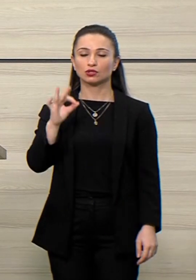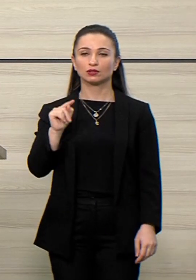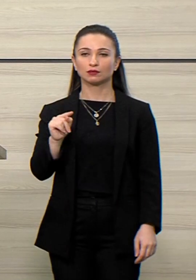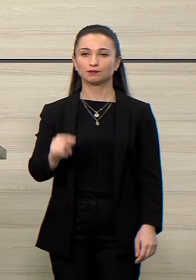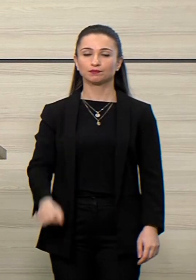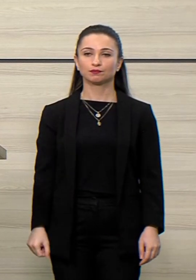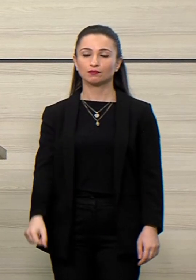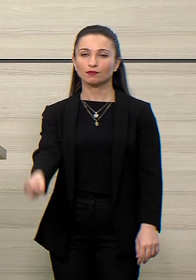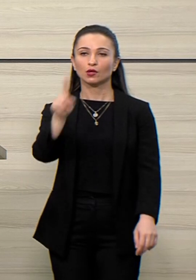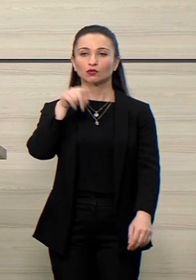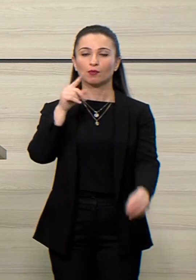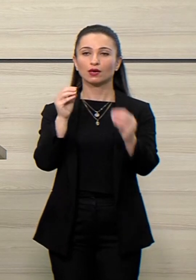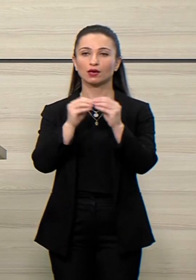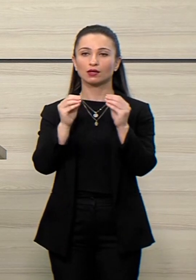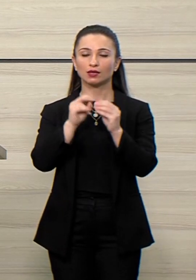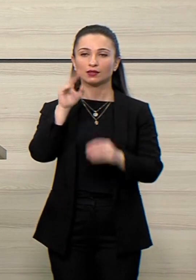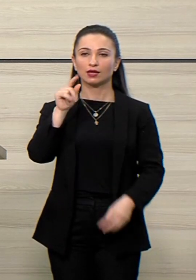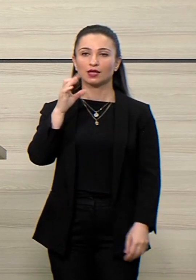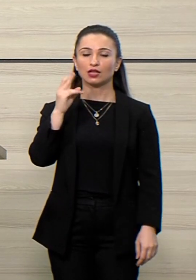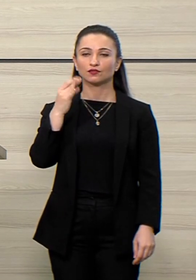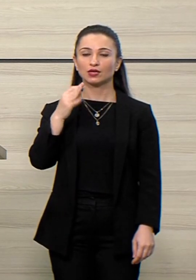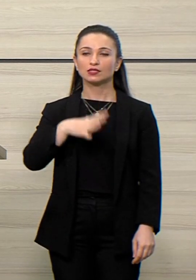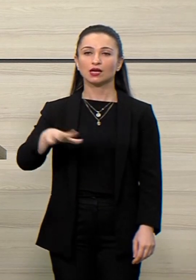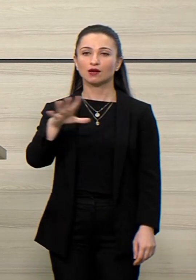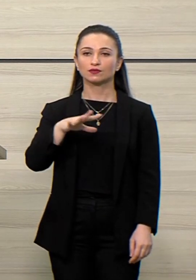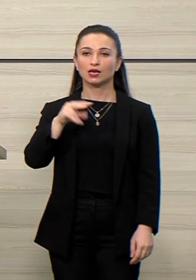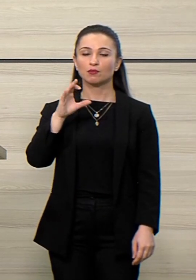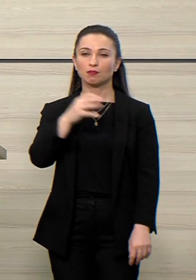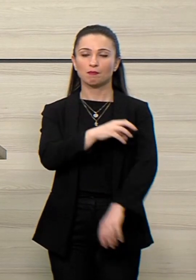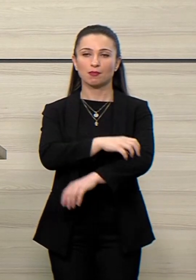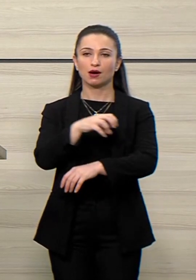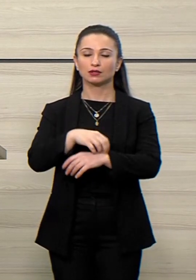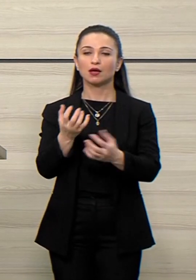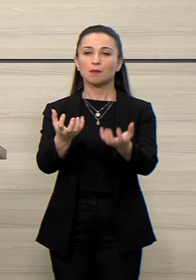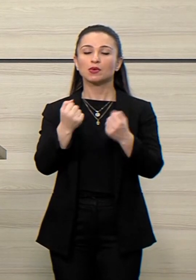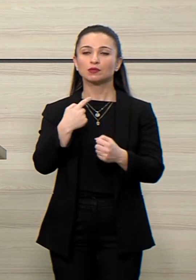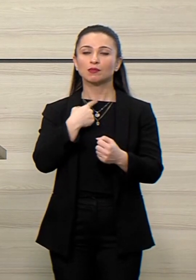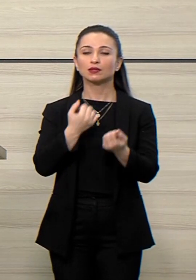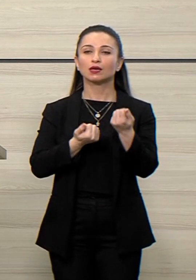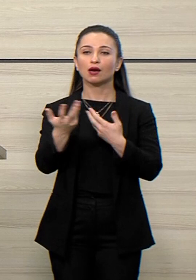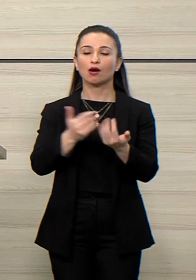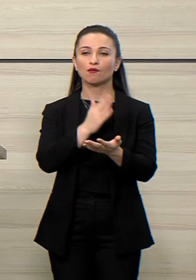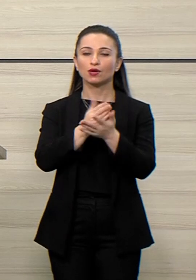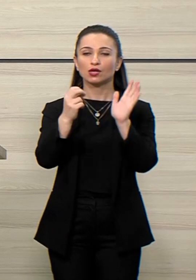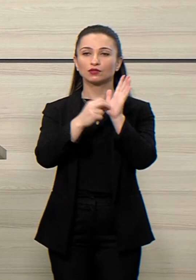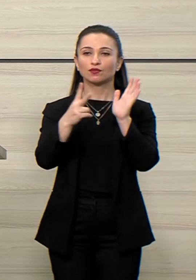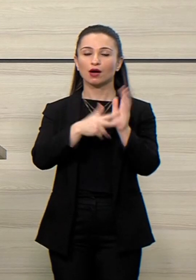0.07%. ნომერი 10 შალვა ნათელაშვილი, საქართველოს ლეიბორისტული პარტია. მიღებული ხმების რაოდენობა